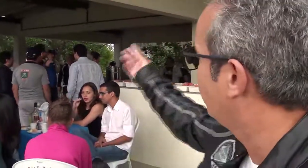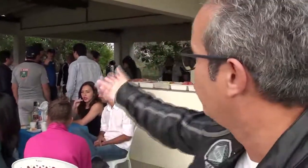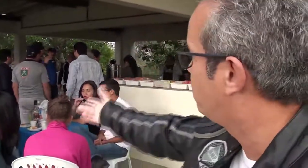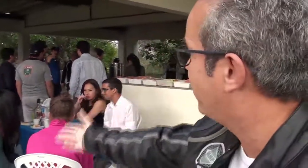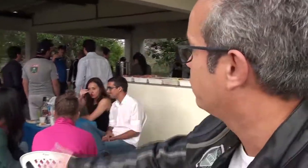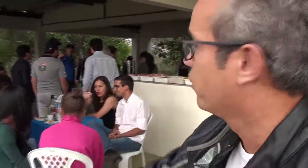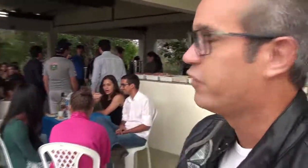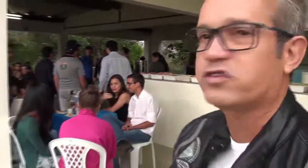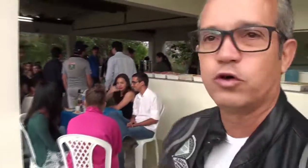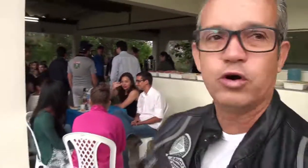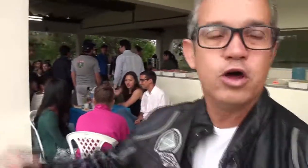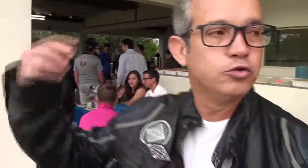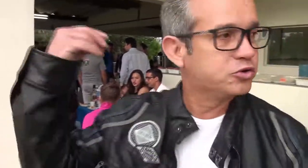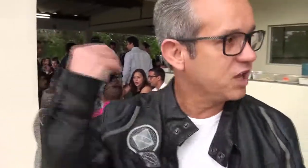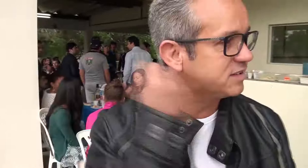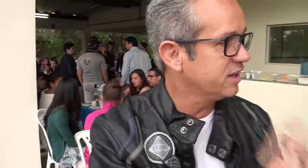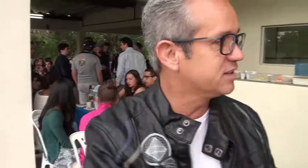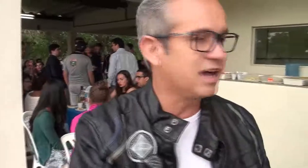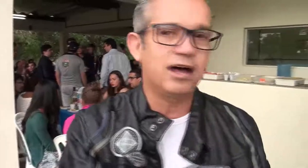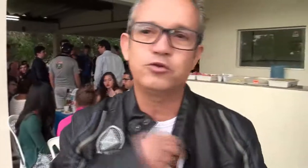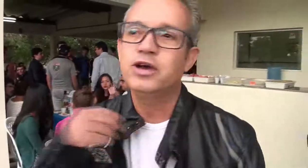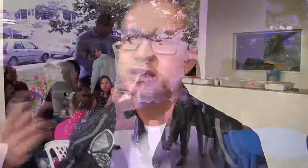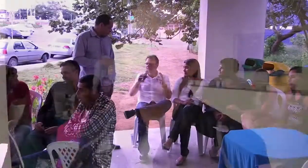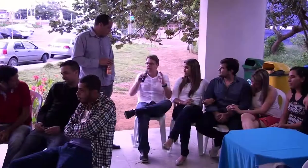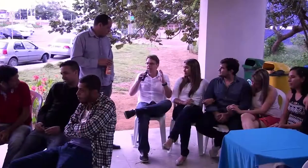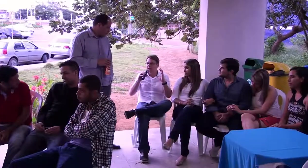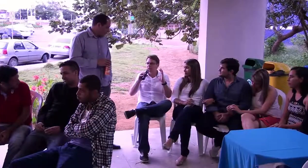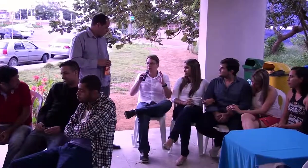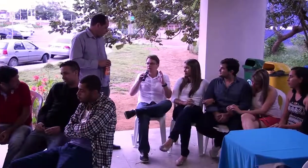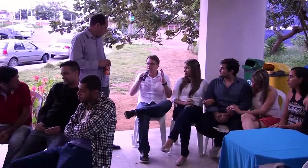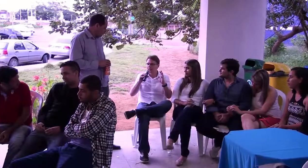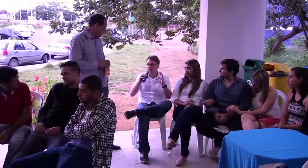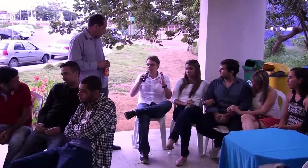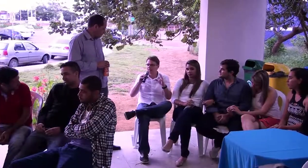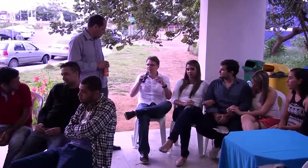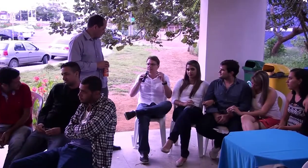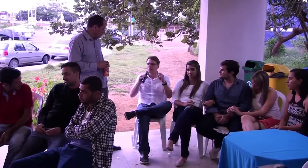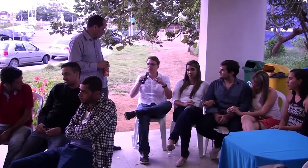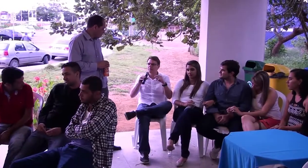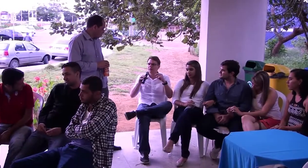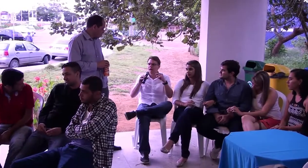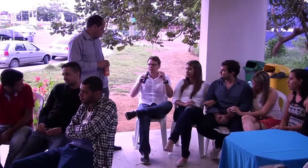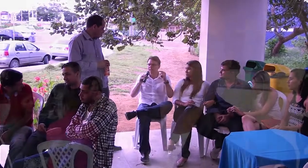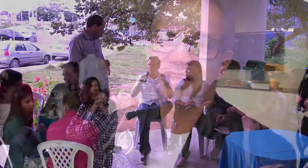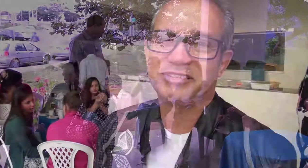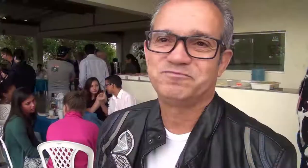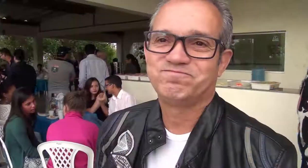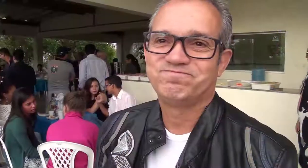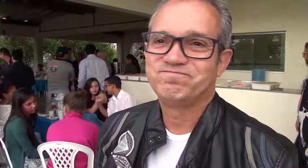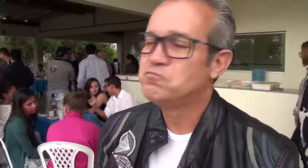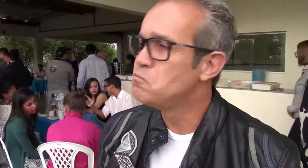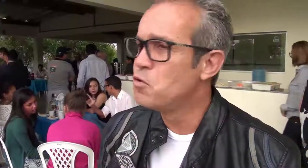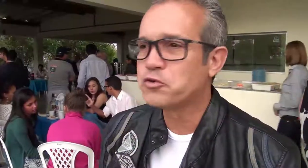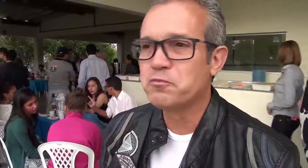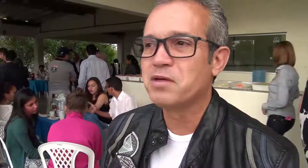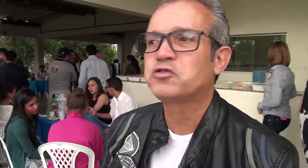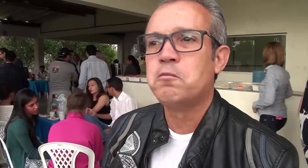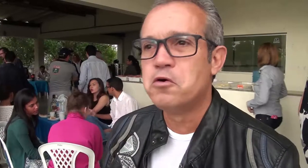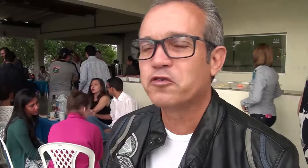aluno perto do professor, do terceirizado e dos técnicos administrativos. Isso é muito importante. Muito mesmo. Estou muito